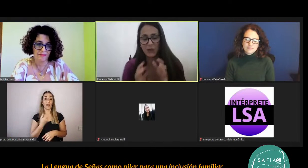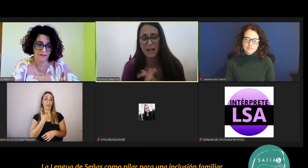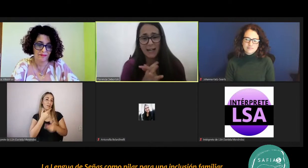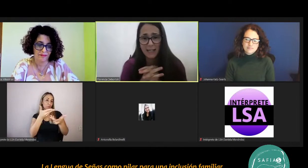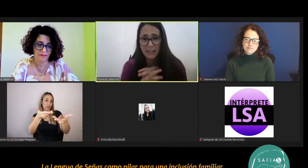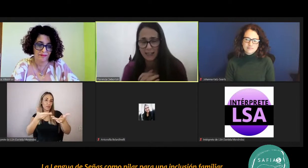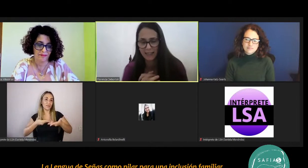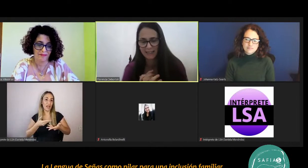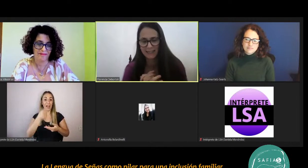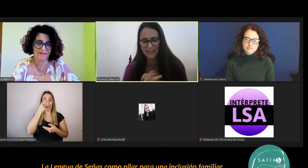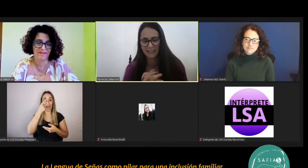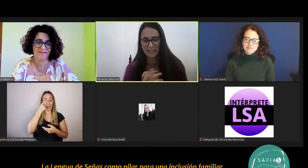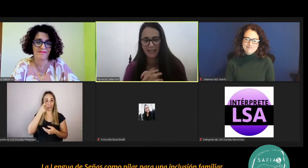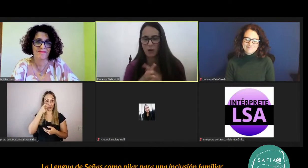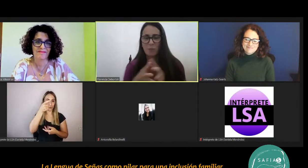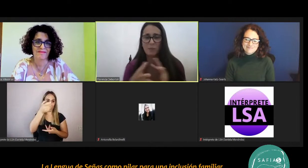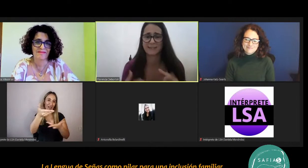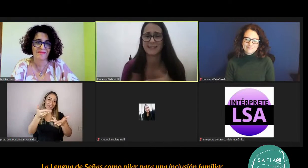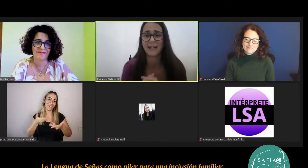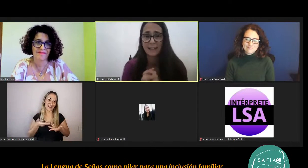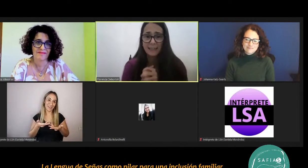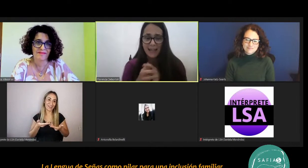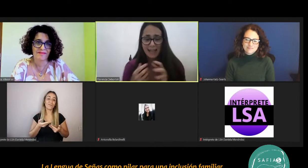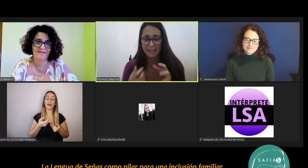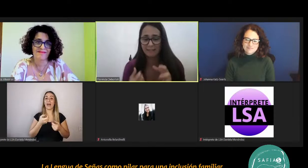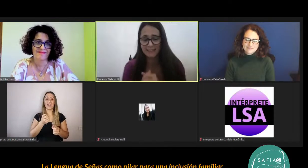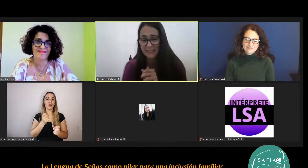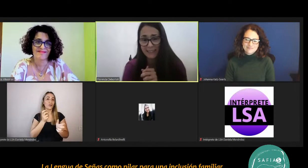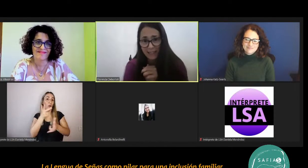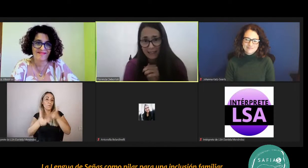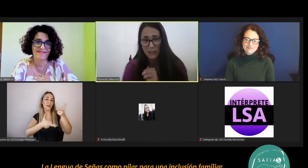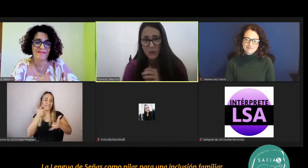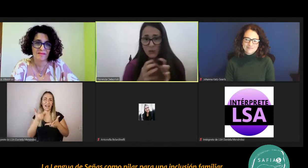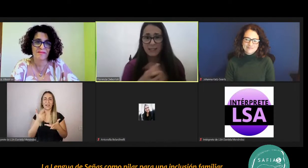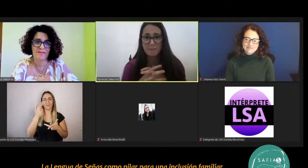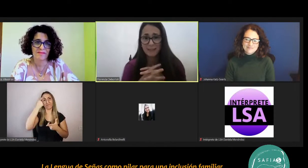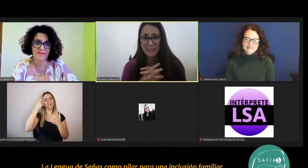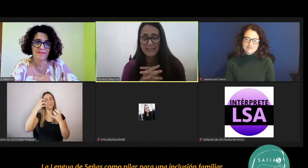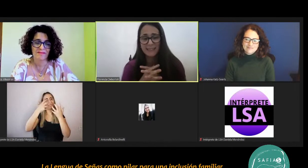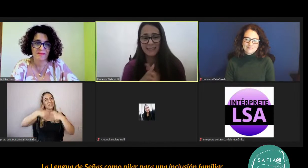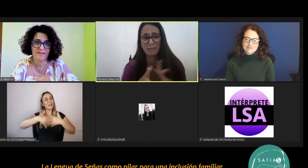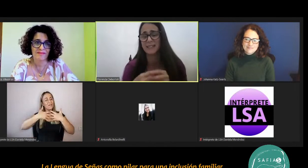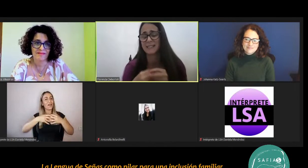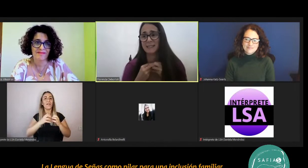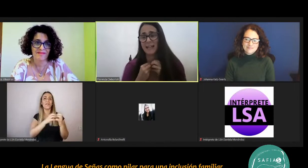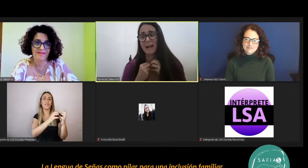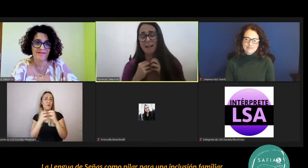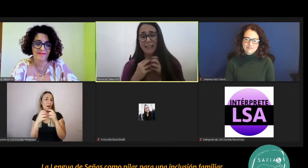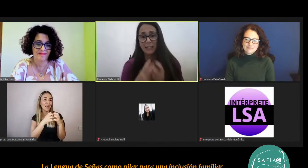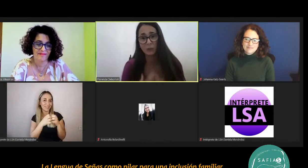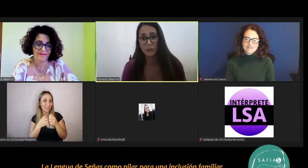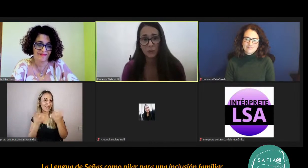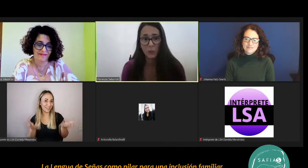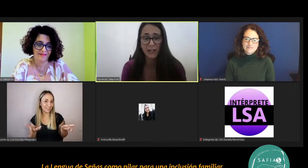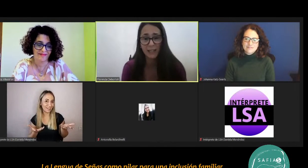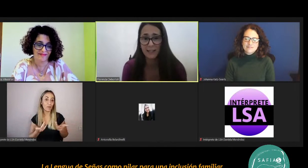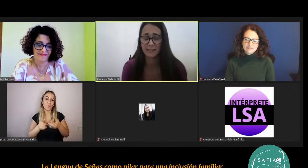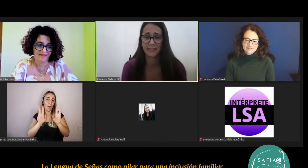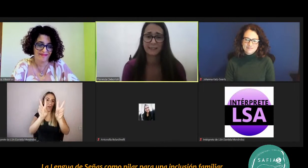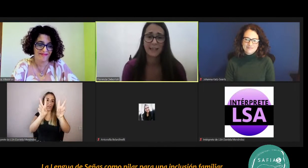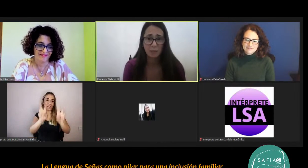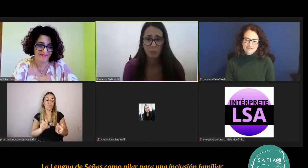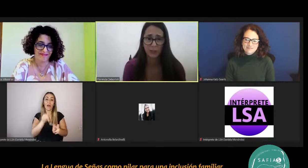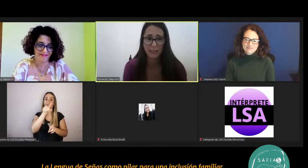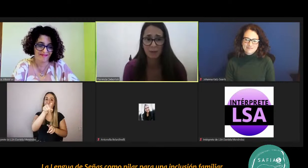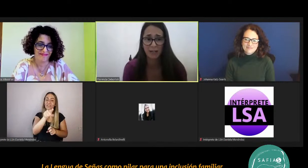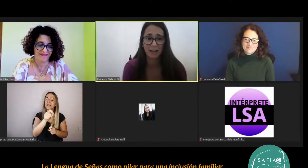a Joana a conversar, a debatir justamente de este tema que ella habla tanto en sus redes y